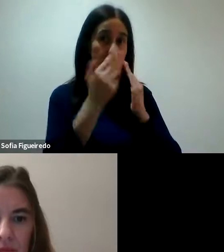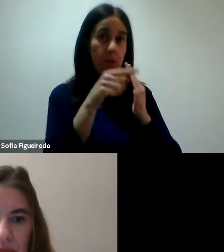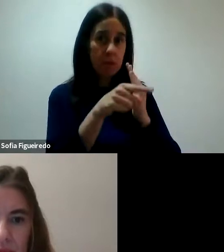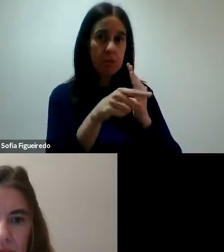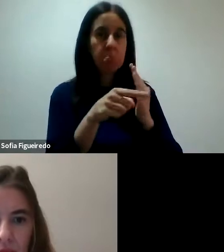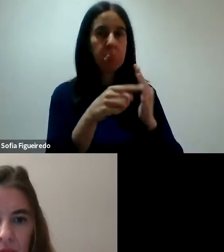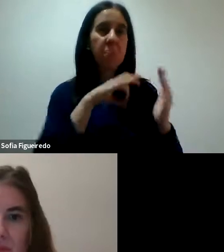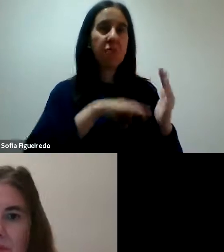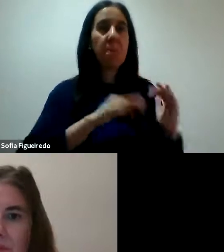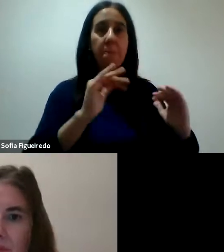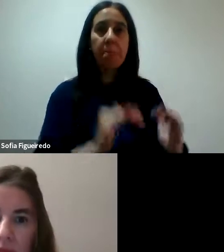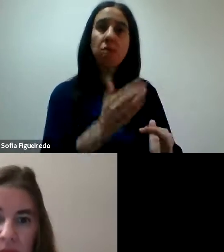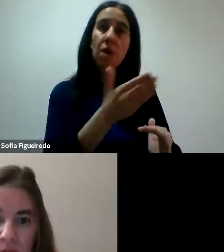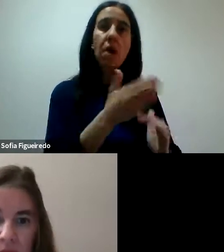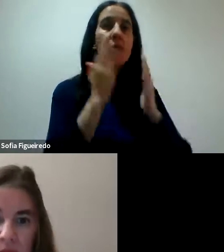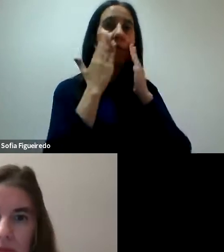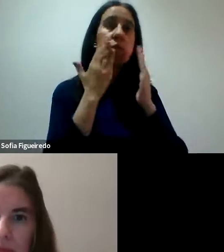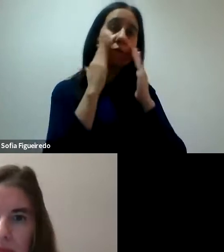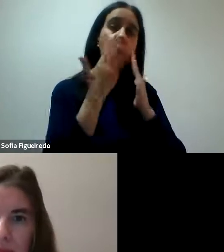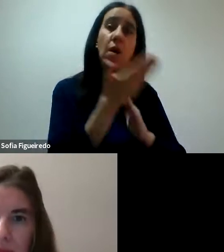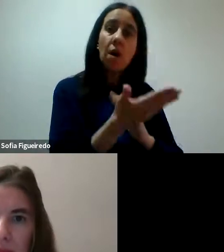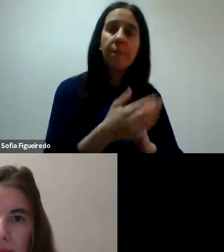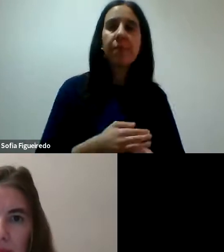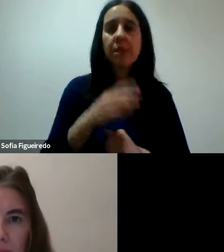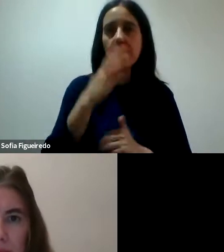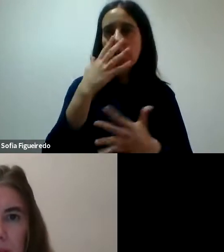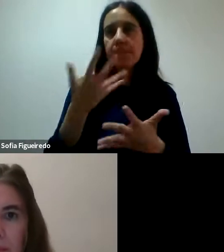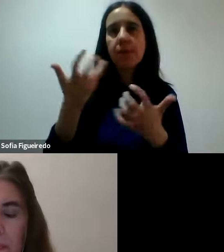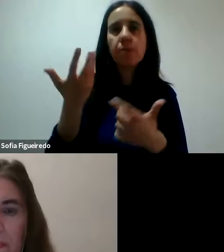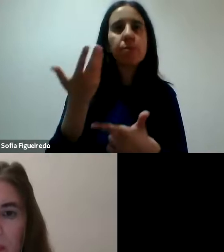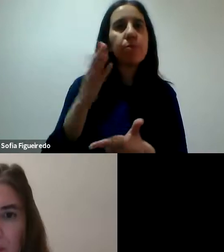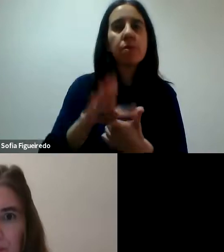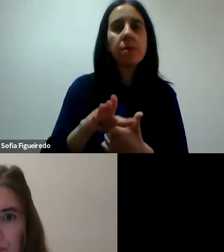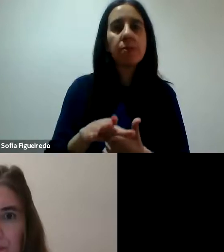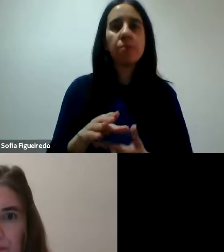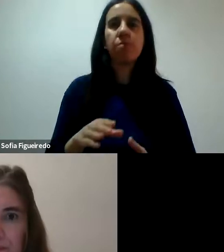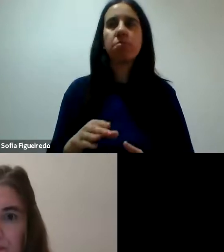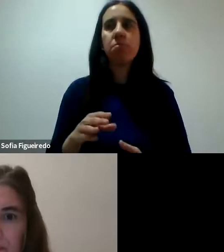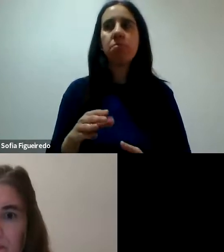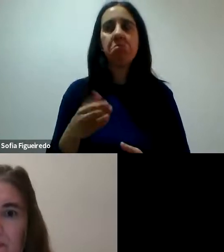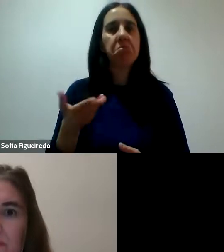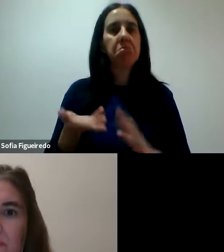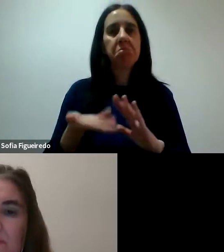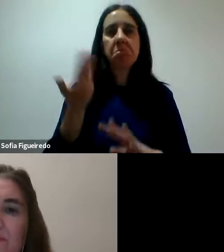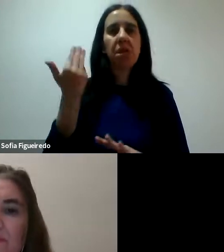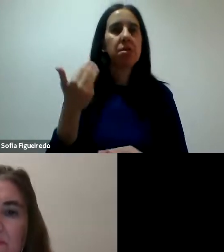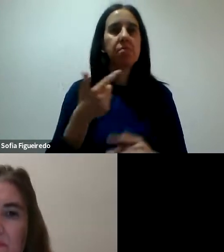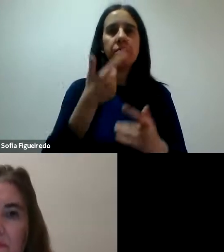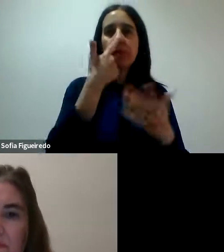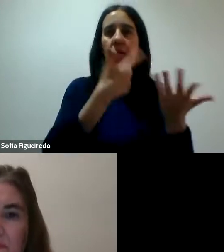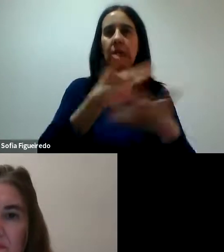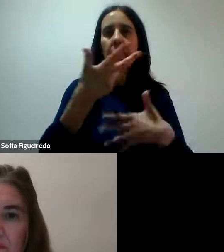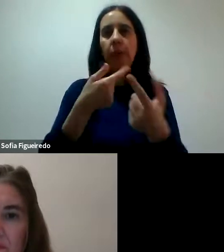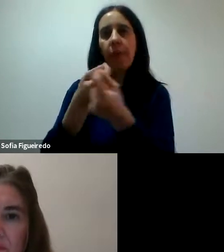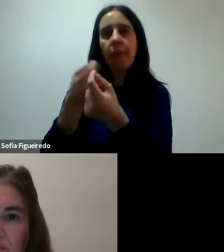menos profissional, está mais no Facebook, então vamos utilizar o Facebook. Se queremos, por exemplo, ter mais uma componente de relação e